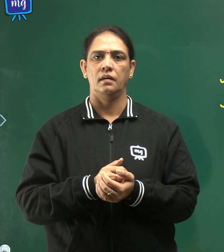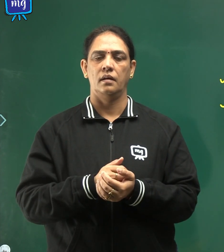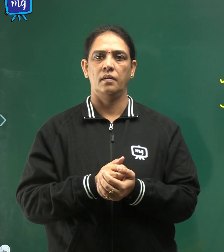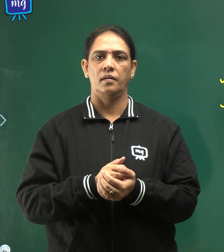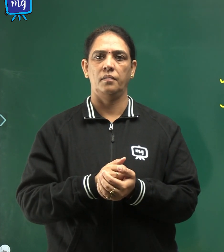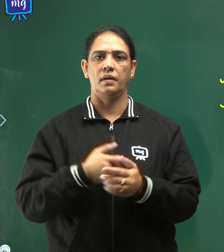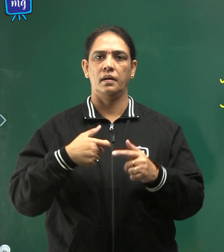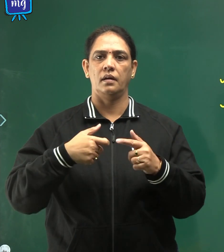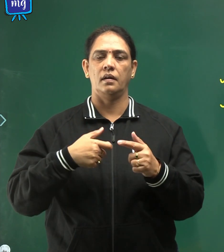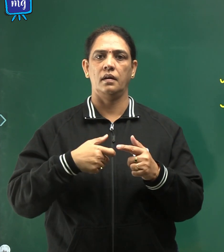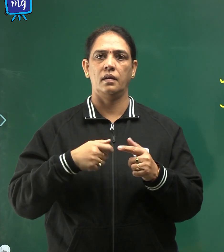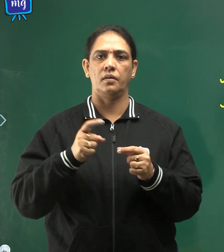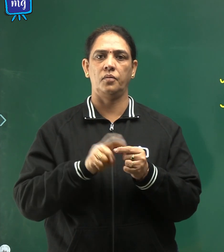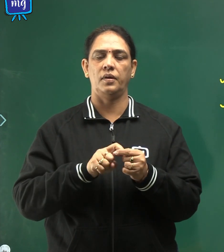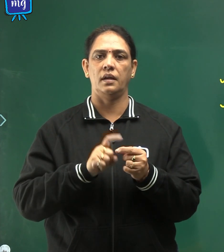बेगम